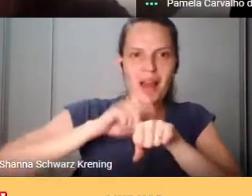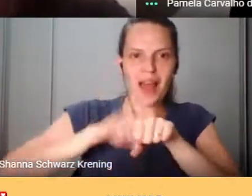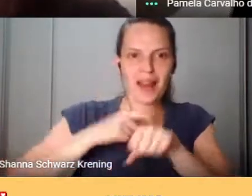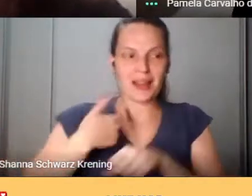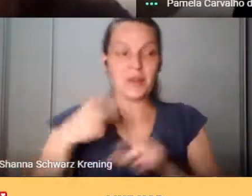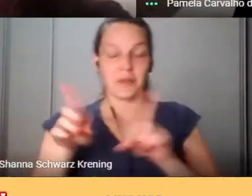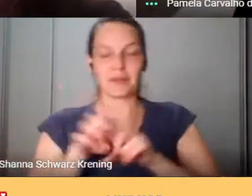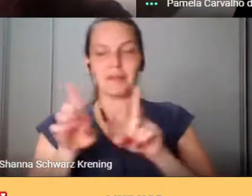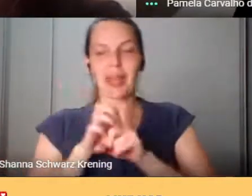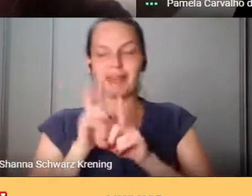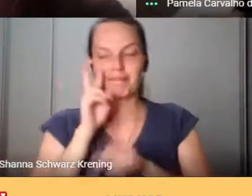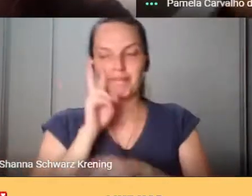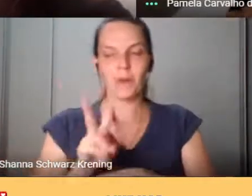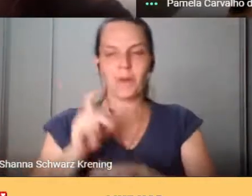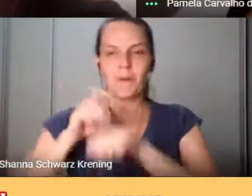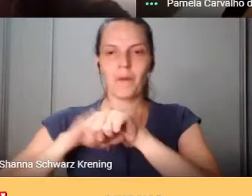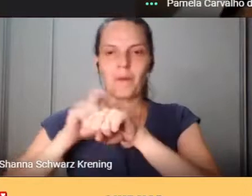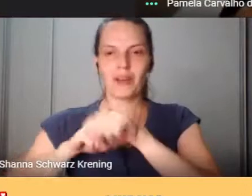aqui sim.